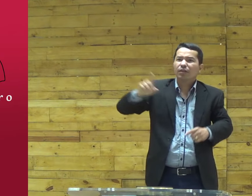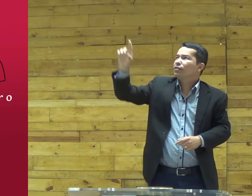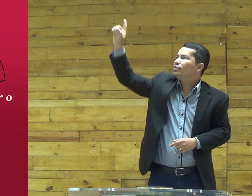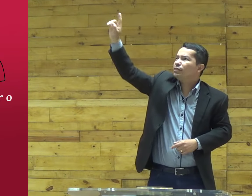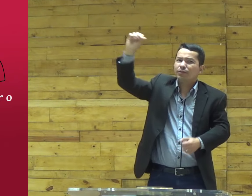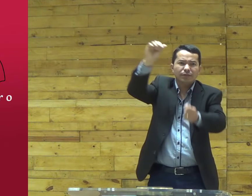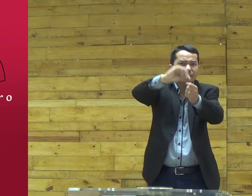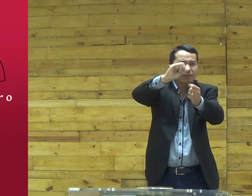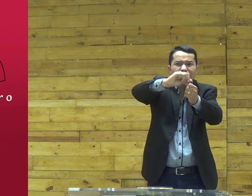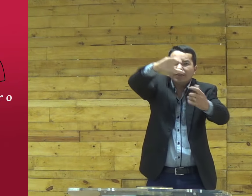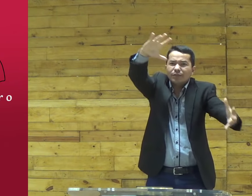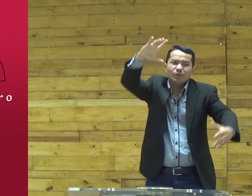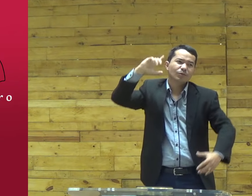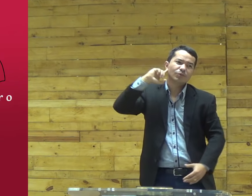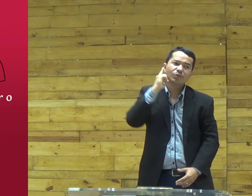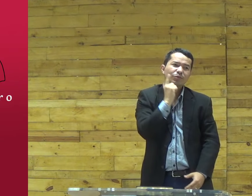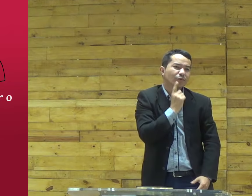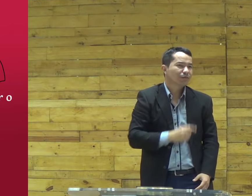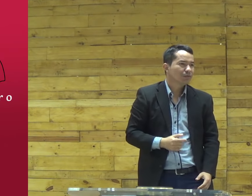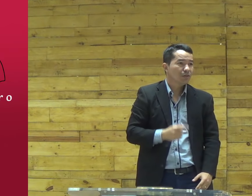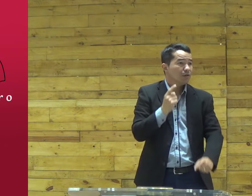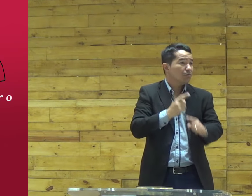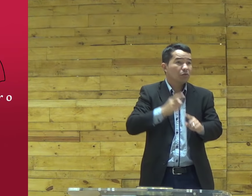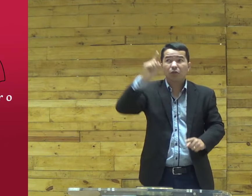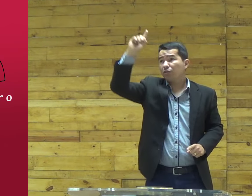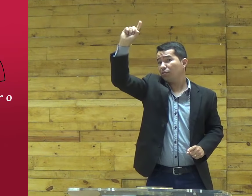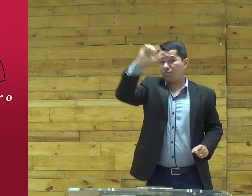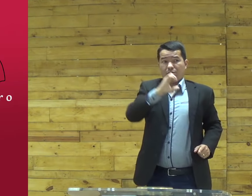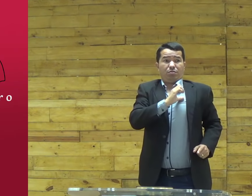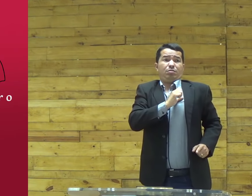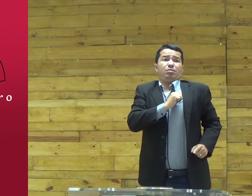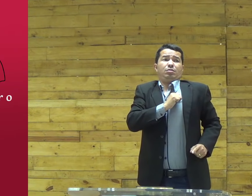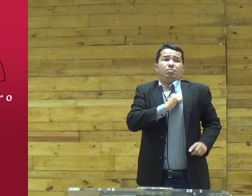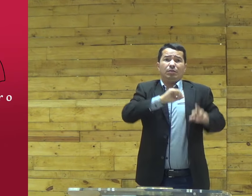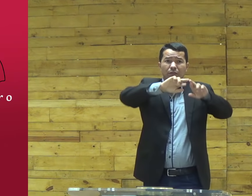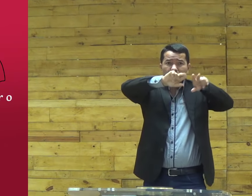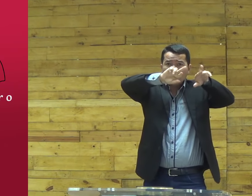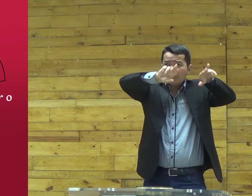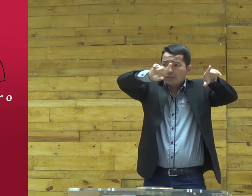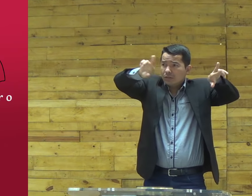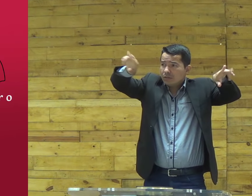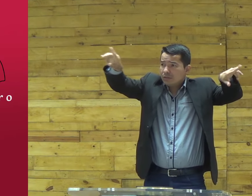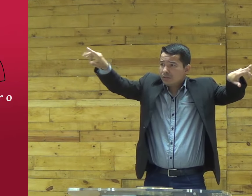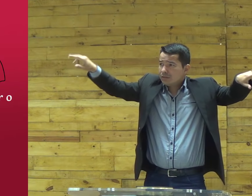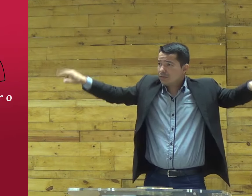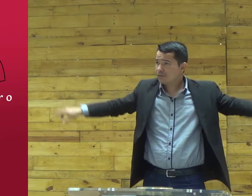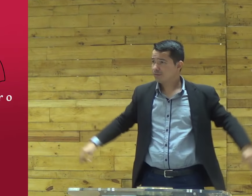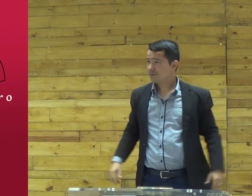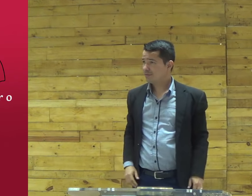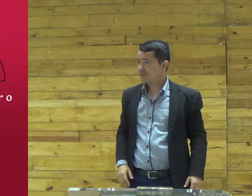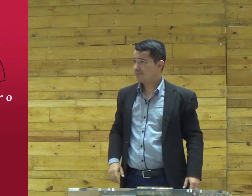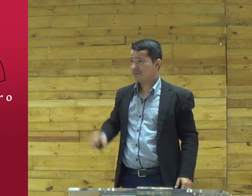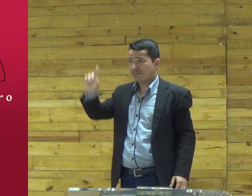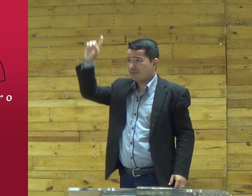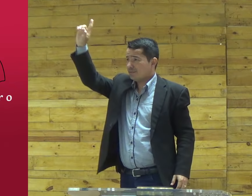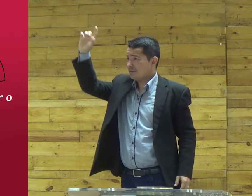autor, ele que pensou, ele que projetou o surdo. Porque Deus amava. Deus quer diversidade. Ele ama todo tipo